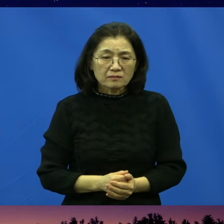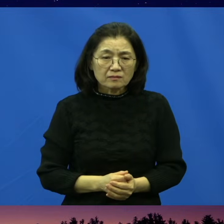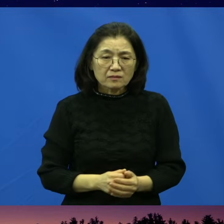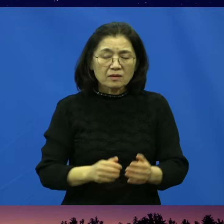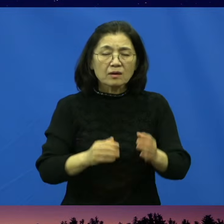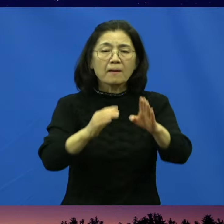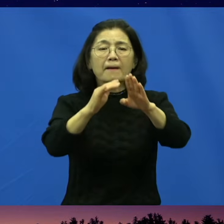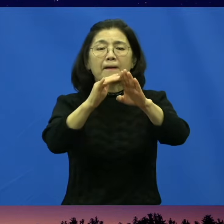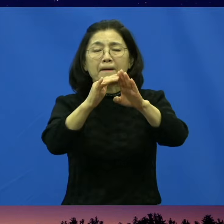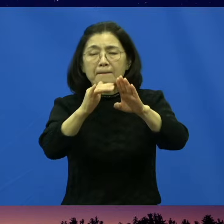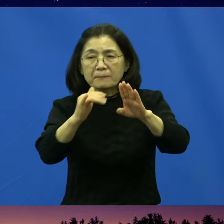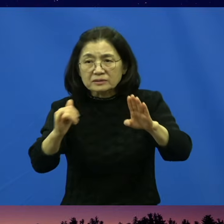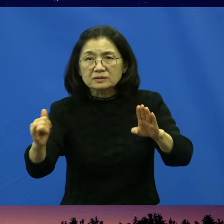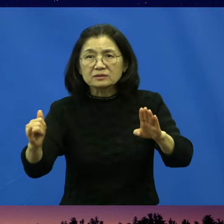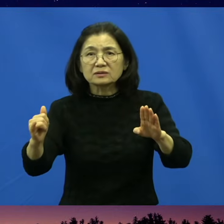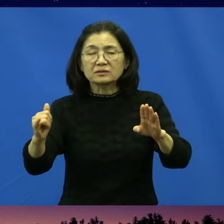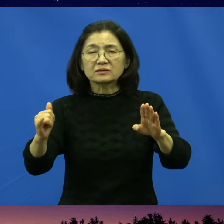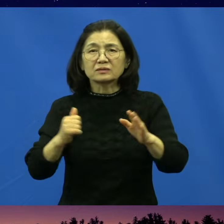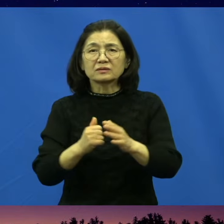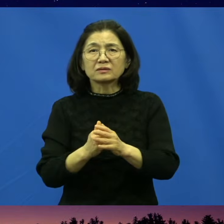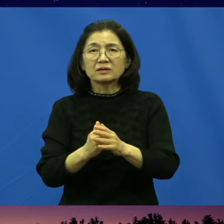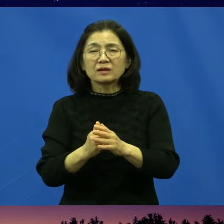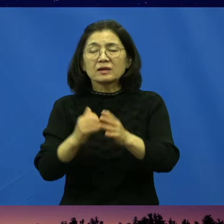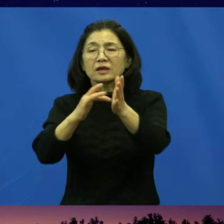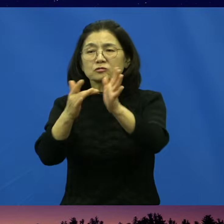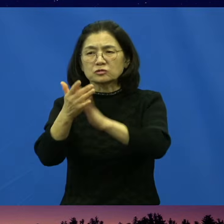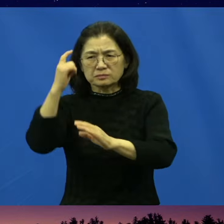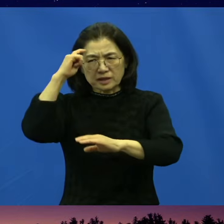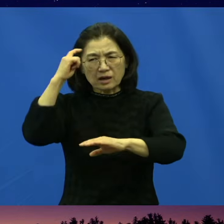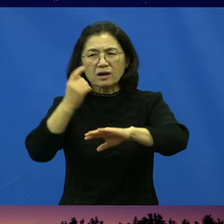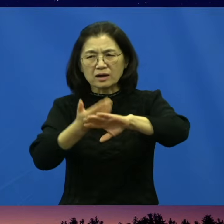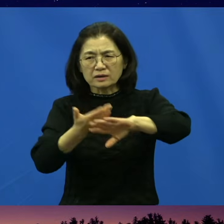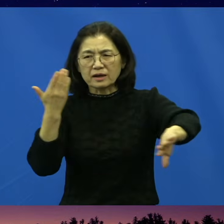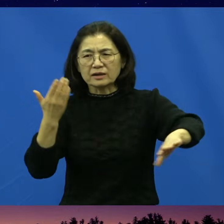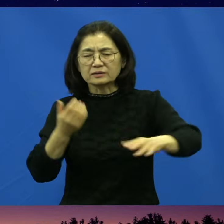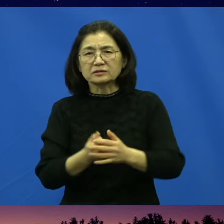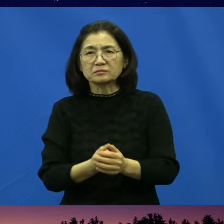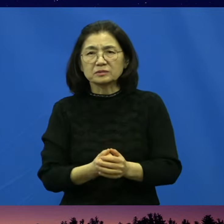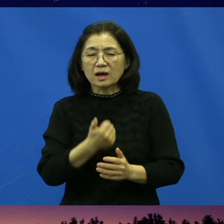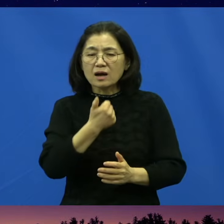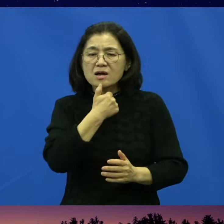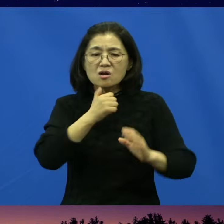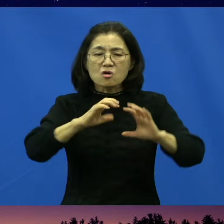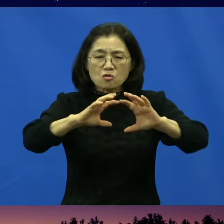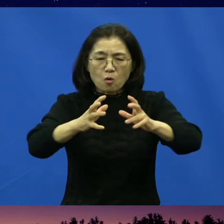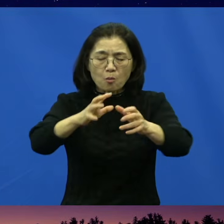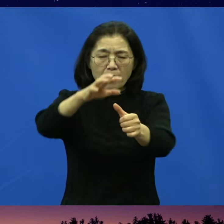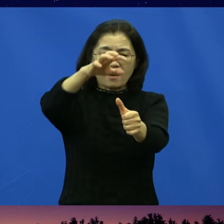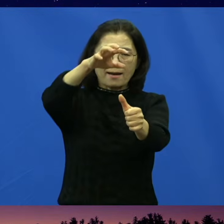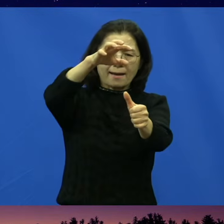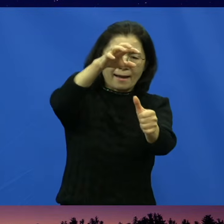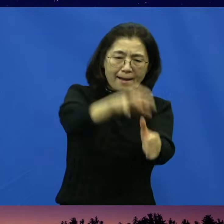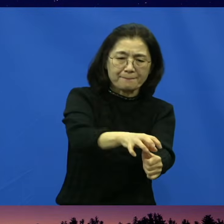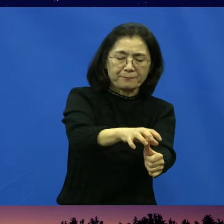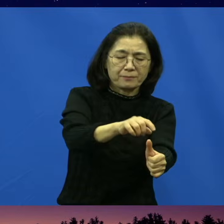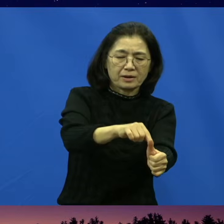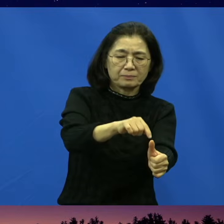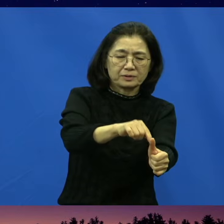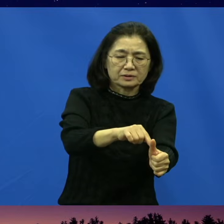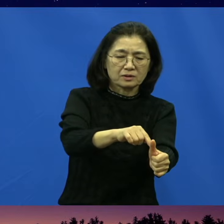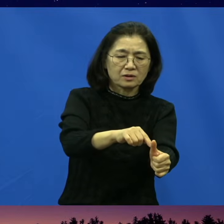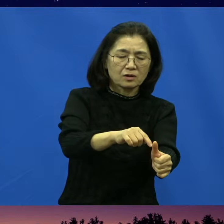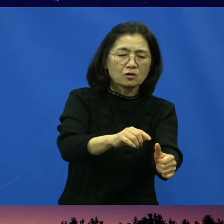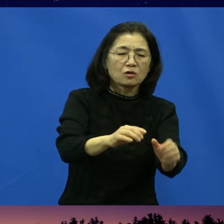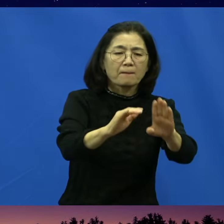역사에 묶어두었다는 것입니다. 그래서 로마 제국의 압제에서 우리를 구원해 줄 정치적인